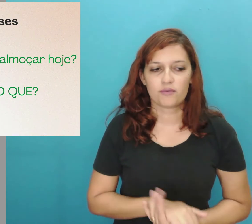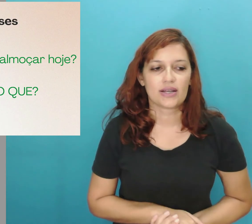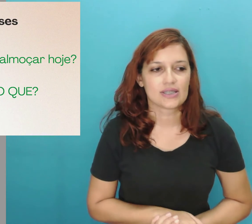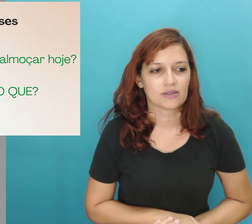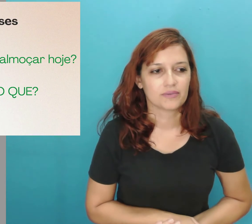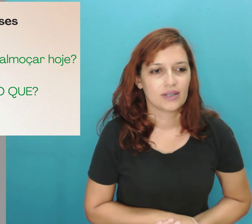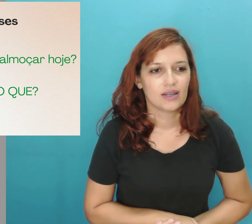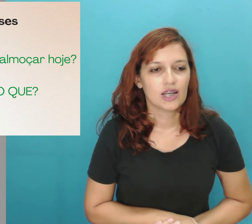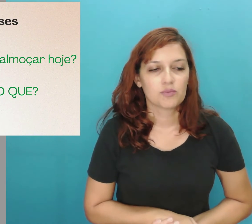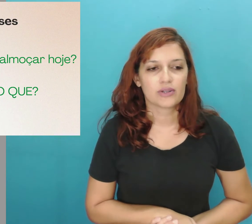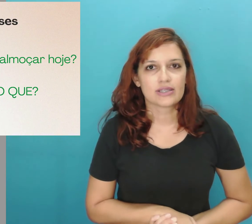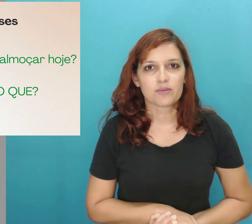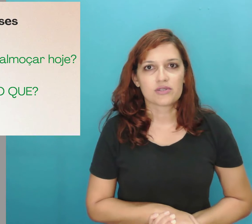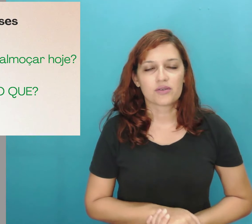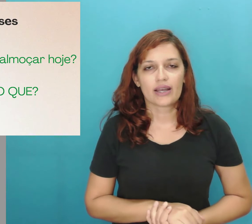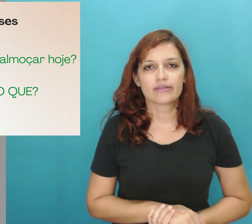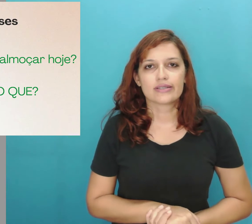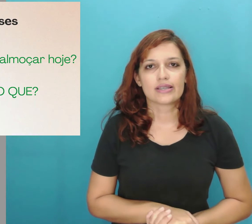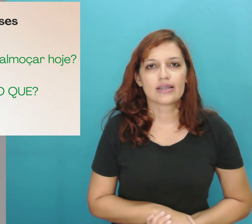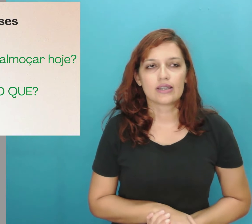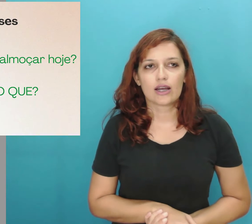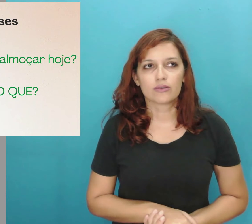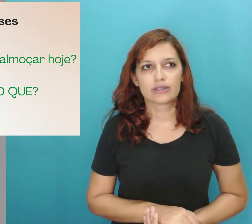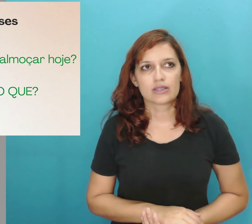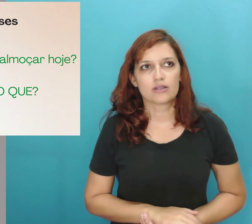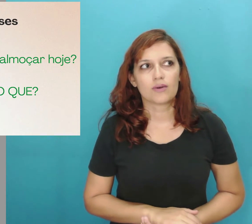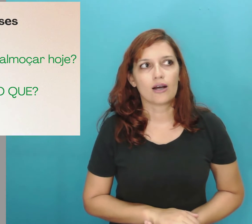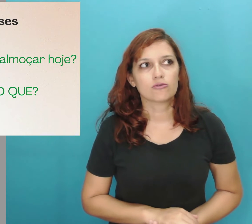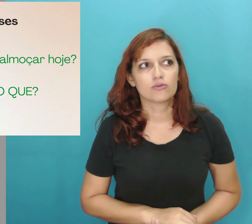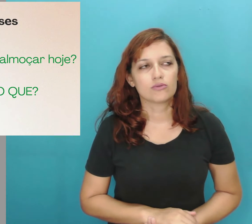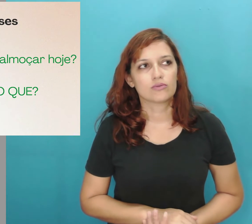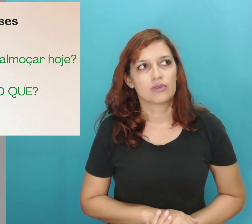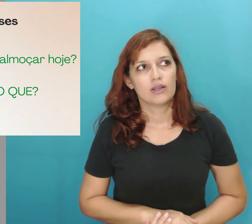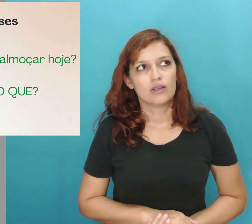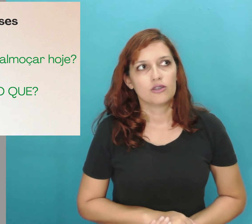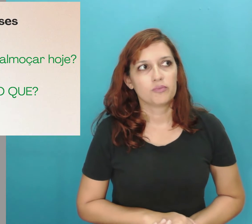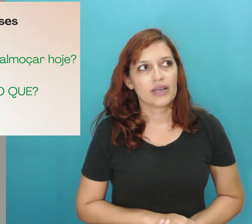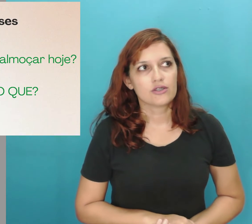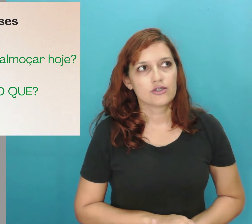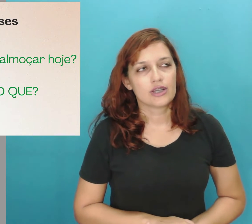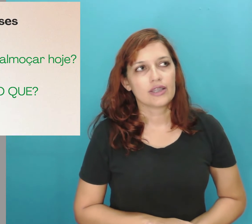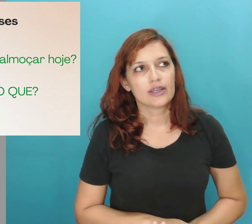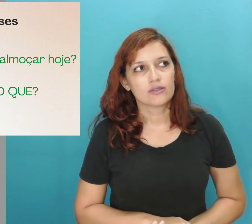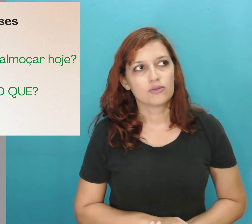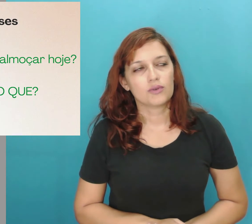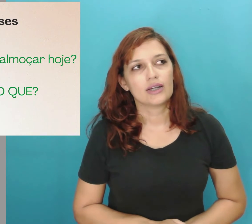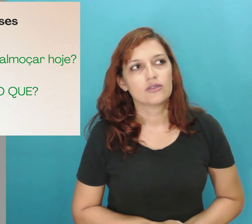informação. Por exemplo, se eu quero dizer que aconteceu algo no mês de janeiro do ano